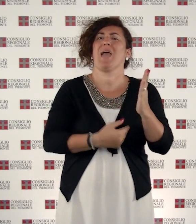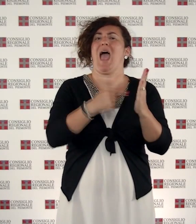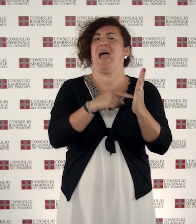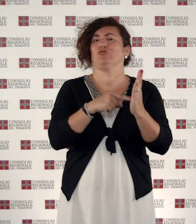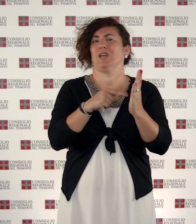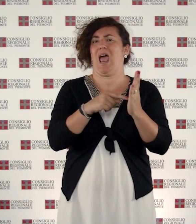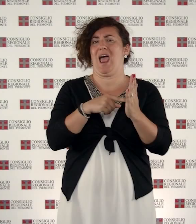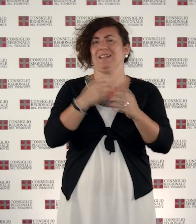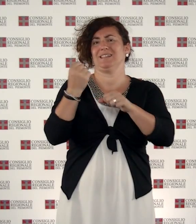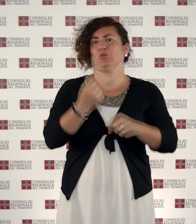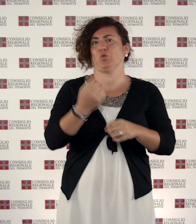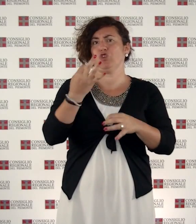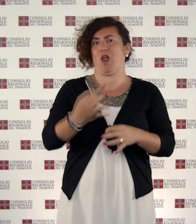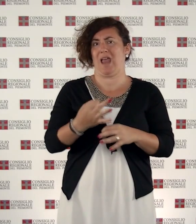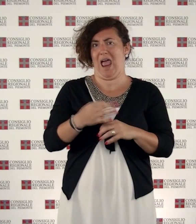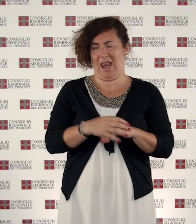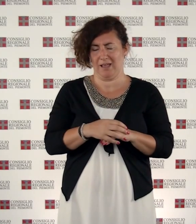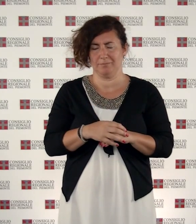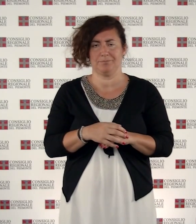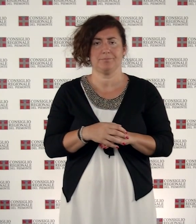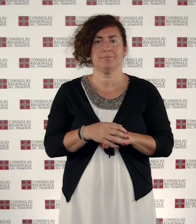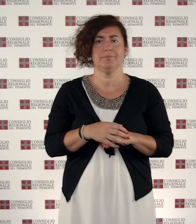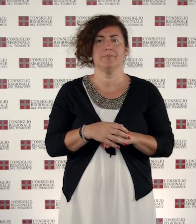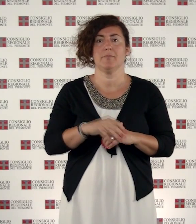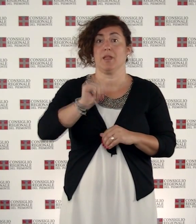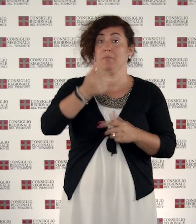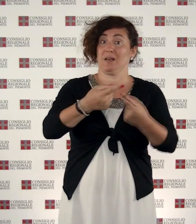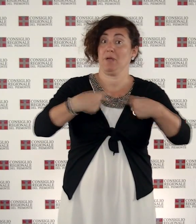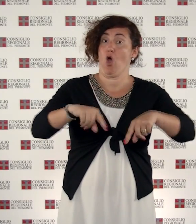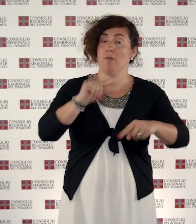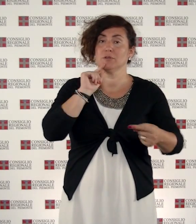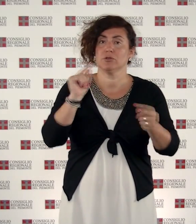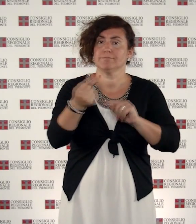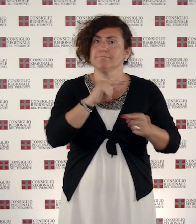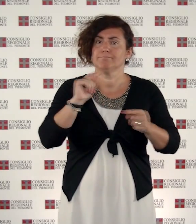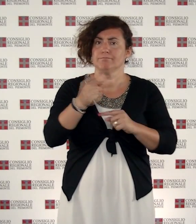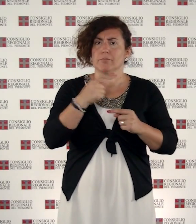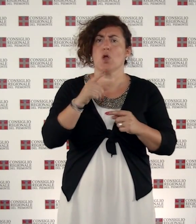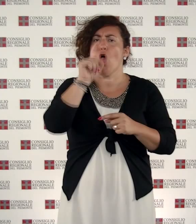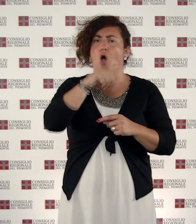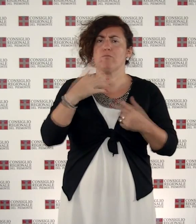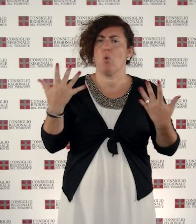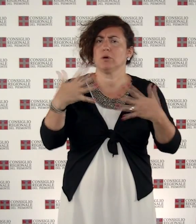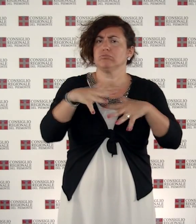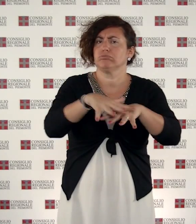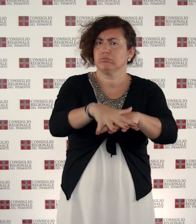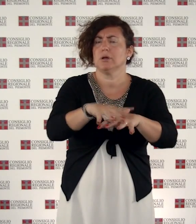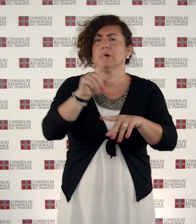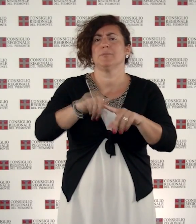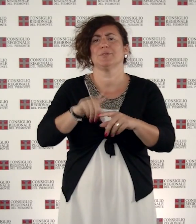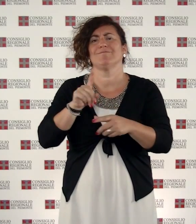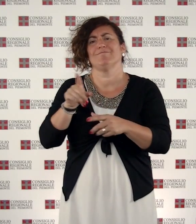dell'assemblea in prima commissione si è discusso di fusione di comuni e del superamento delle comunità montane